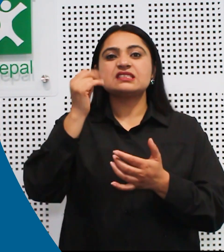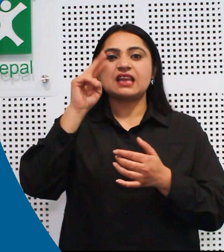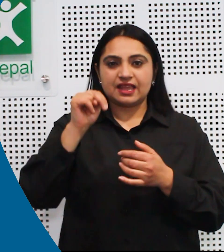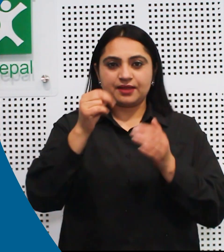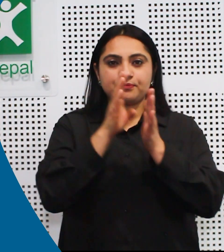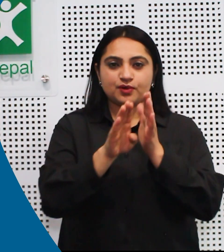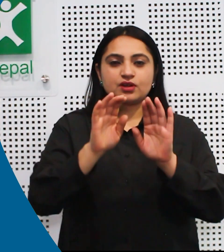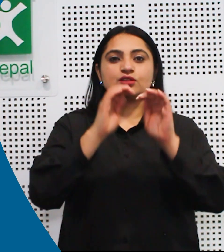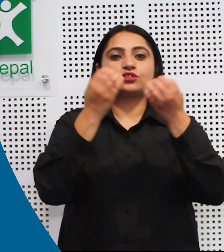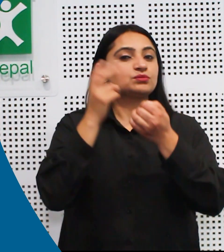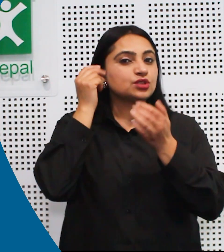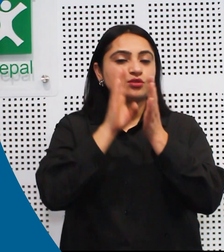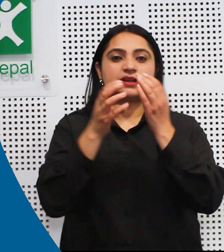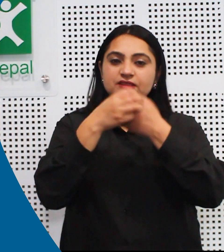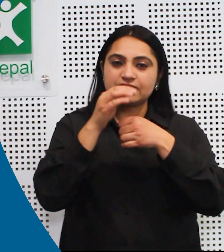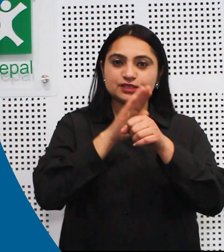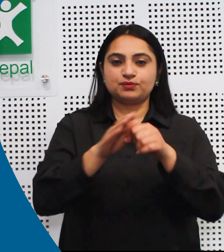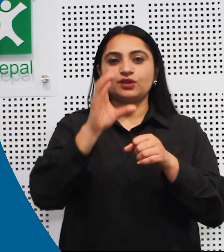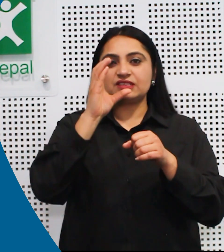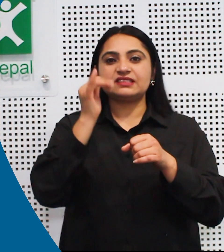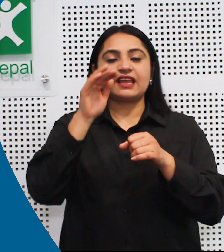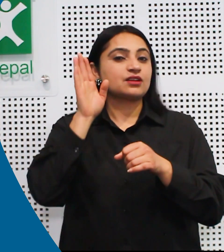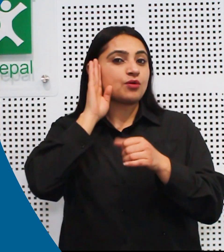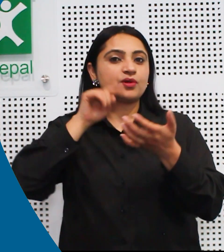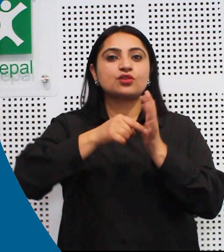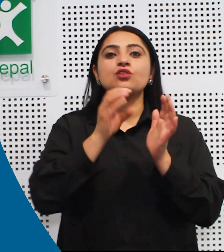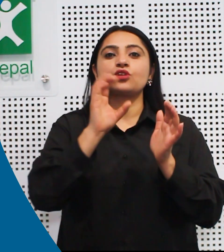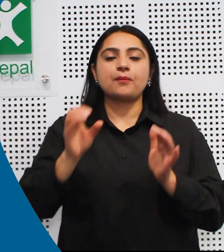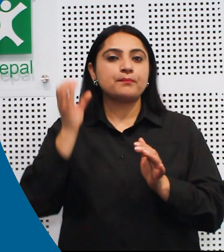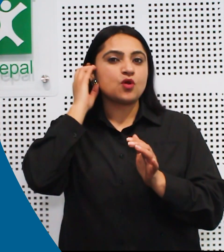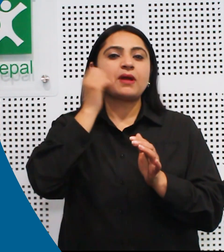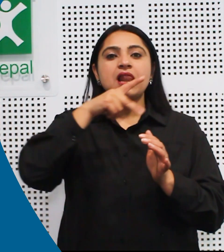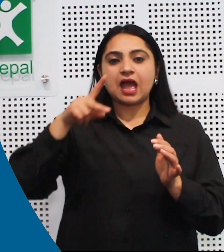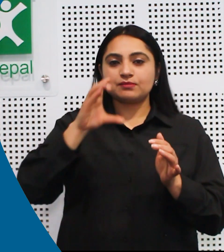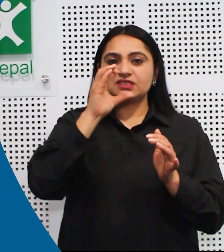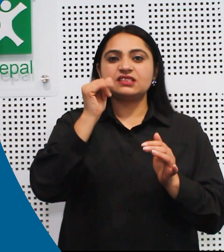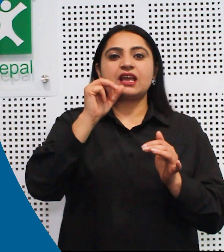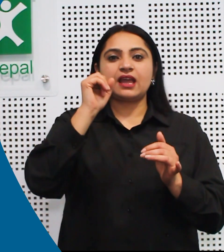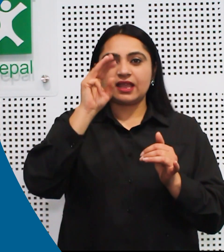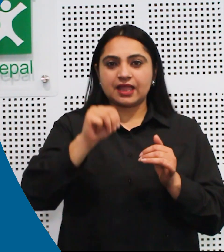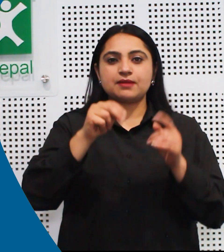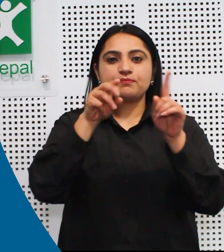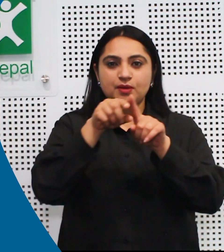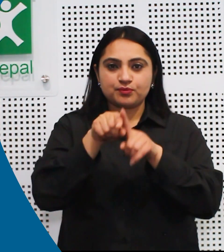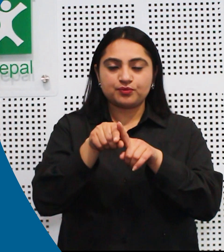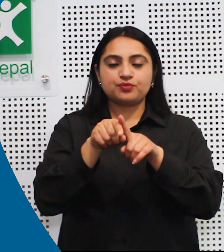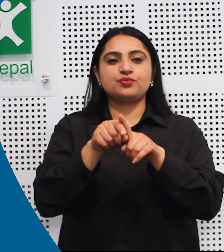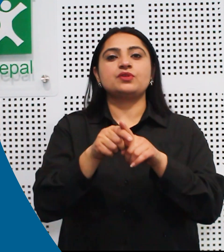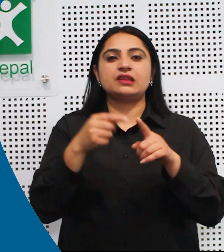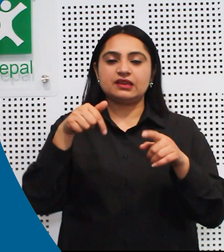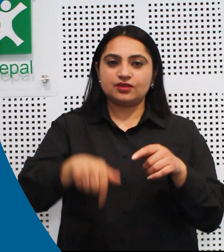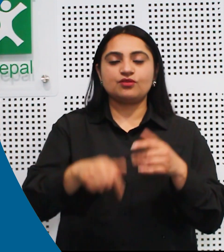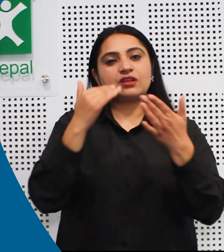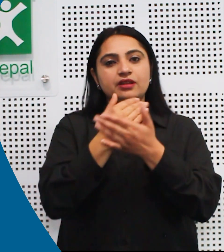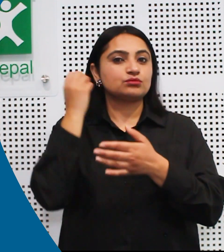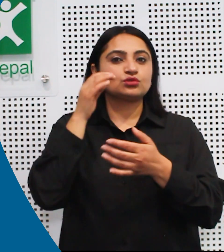मार्फत सामुदायिक रेडियोबाट देशैभरि CINखबर.com र मोबाइल एप CINमा पनि चाहेको बेला विश्वभरि नै कार्यक्रम हाम्रो